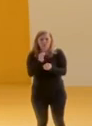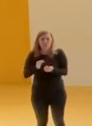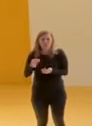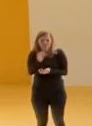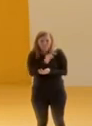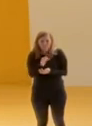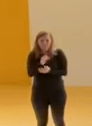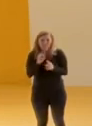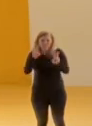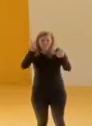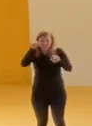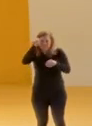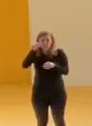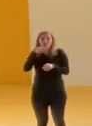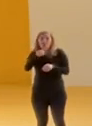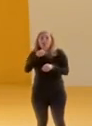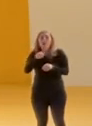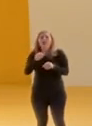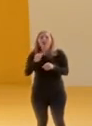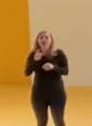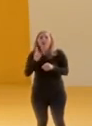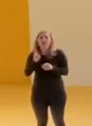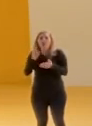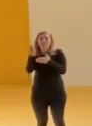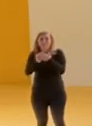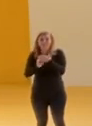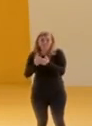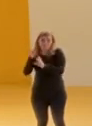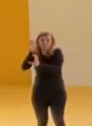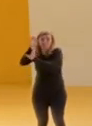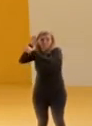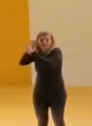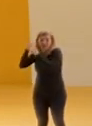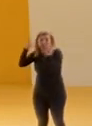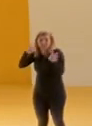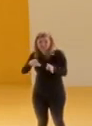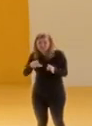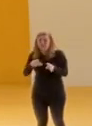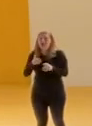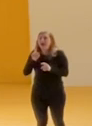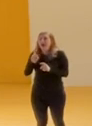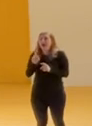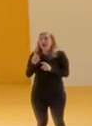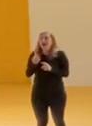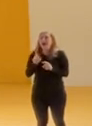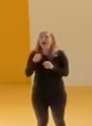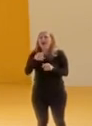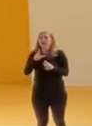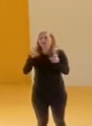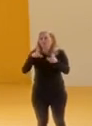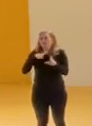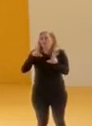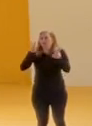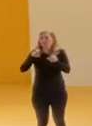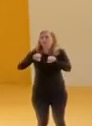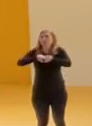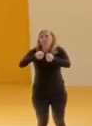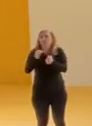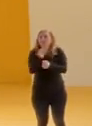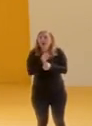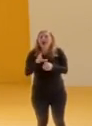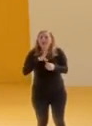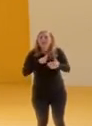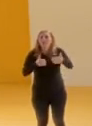którego notabene aspekty opisywał Kopernik mieliśmy do czynienia z psuciem monety ale były